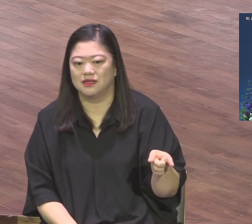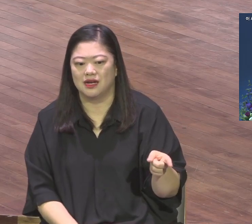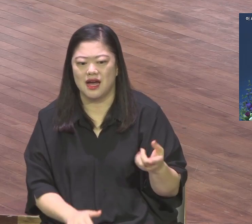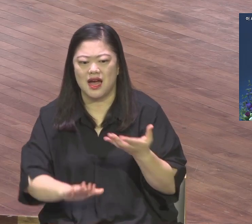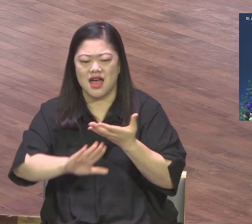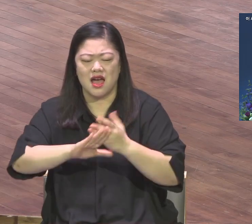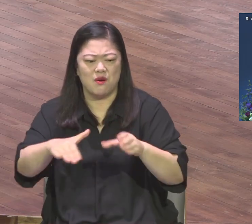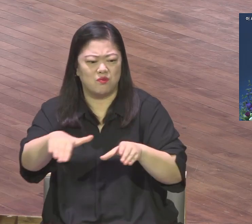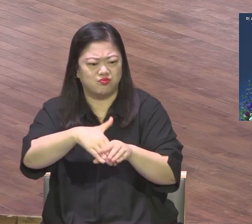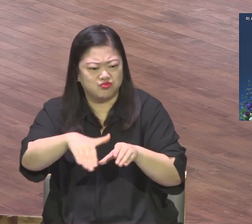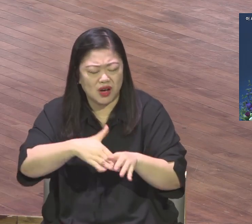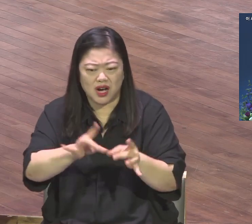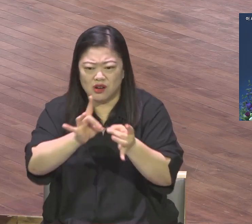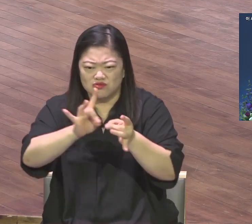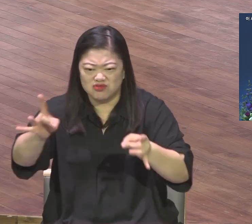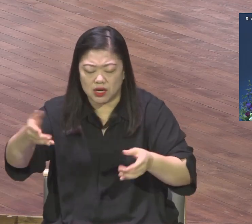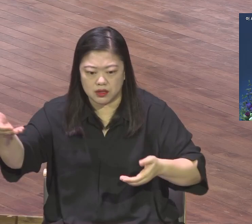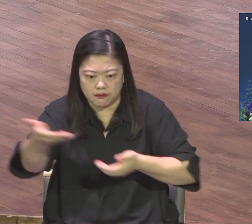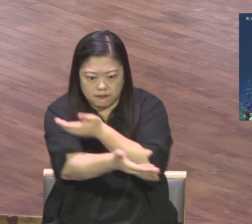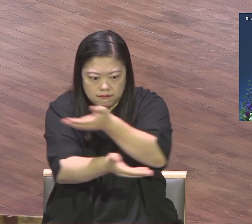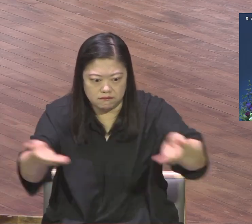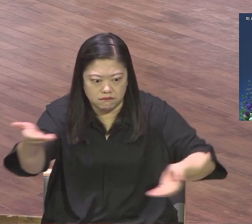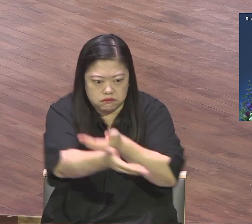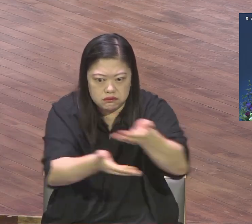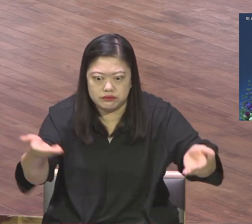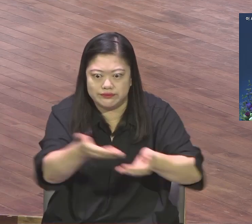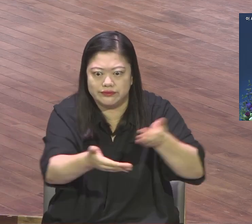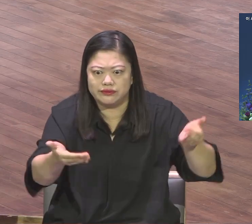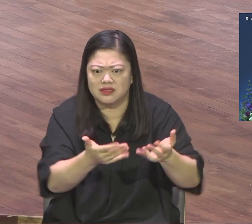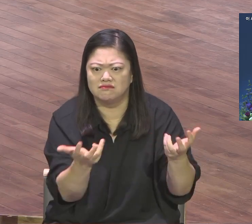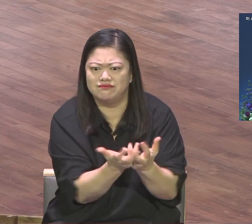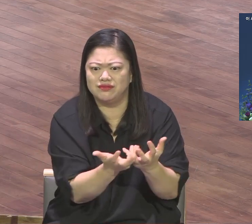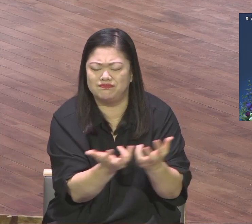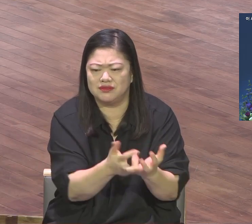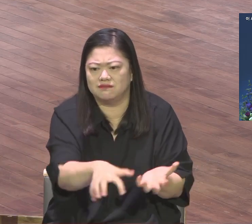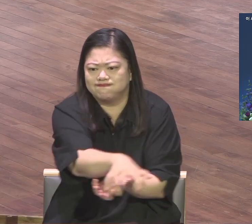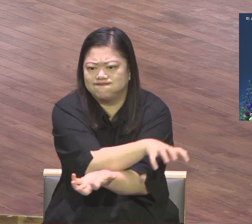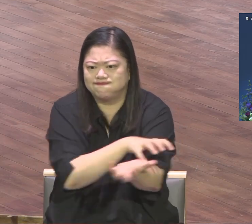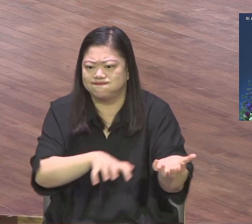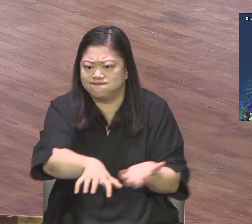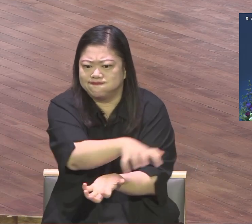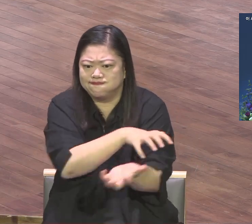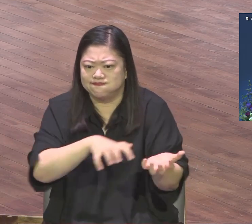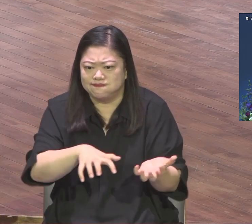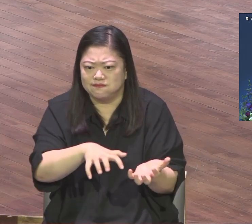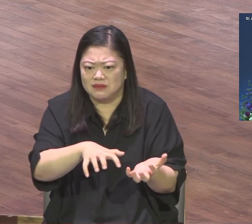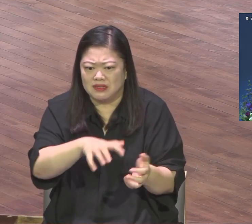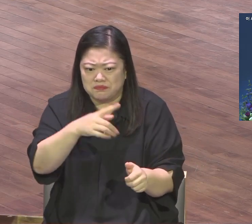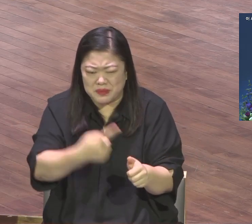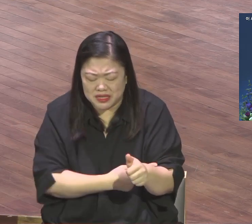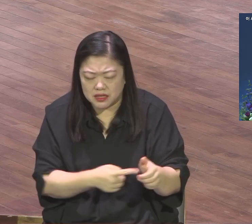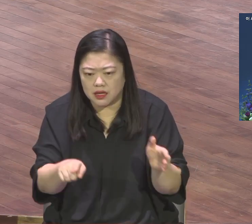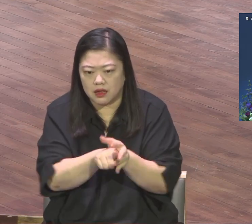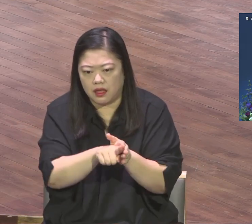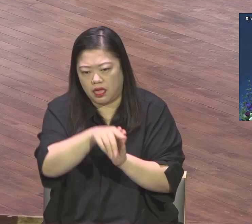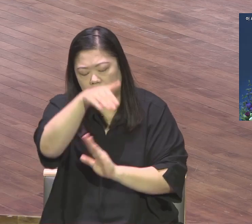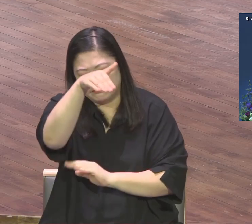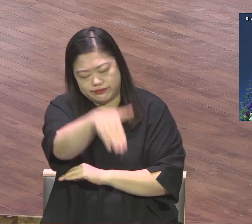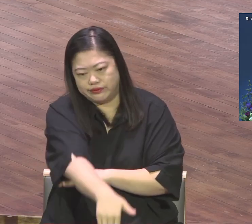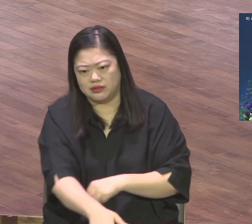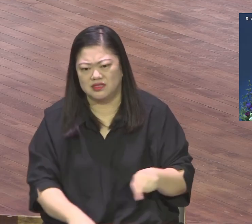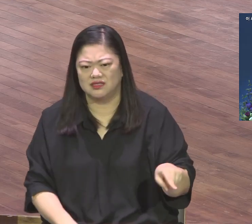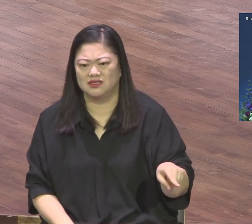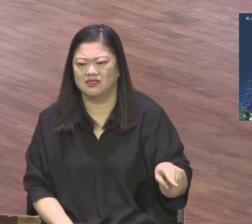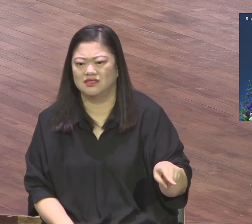문화가 견고하게 그렇게 도시를 완전히 망대를 씌워버린 그러한 창세기